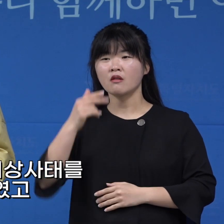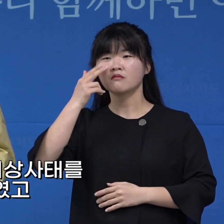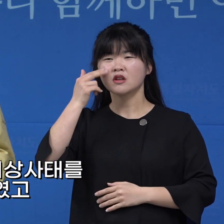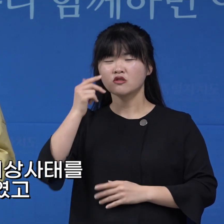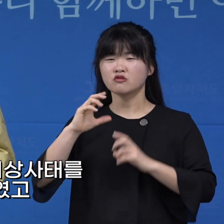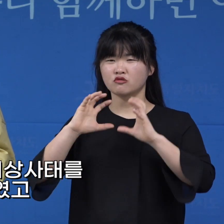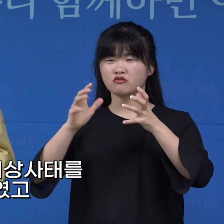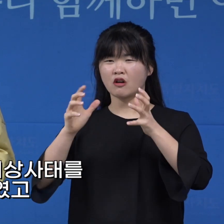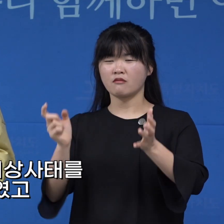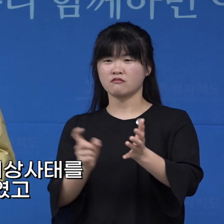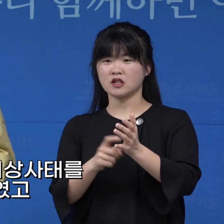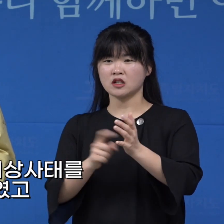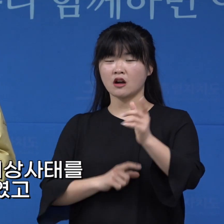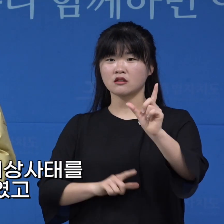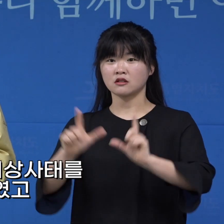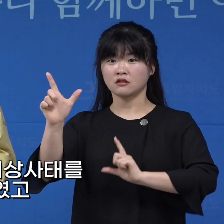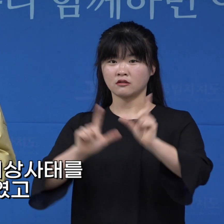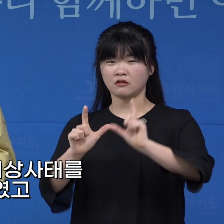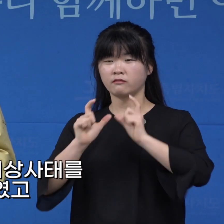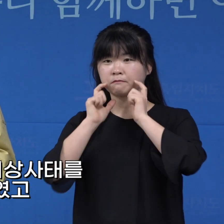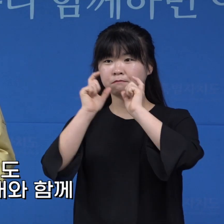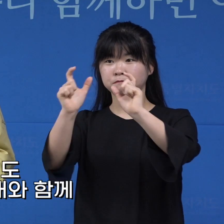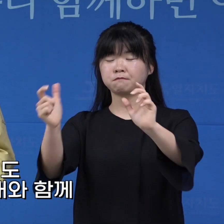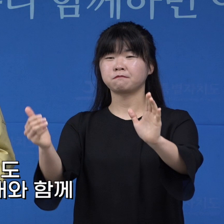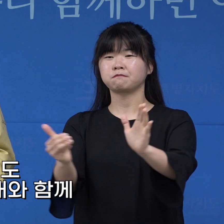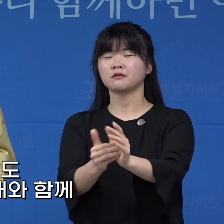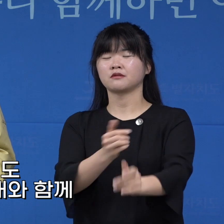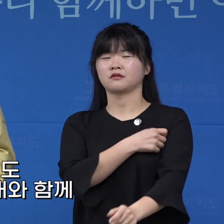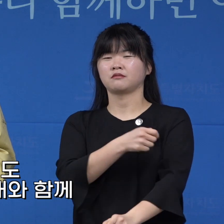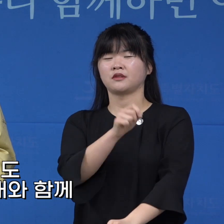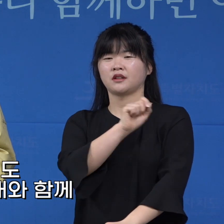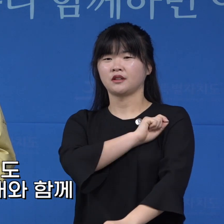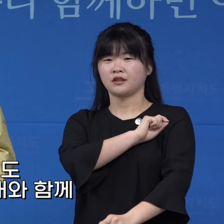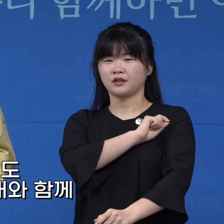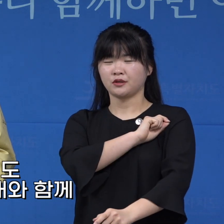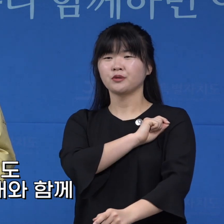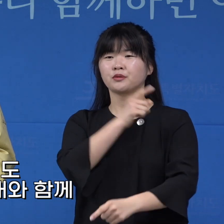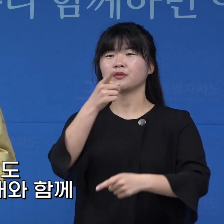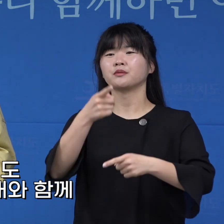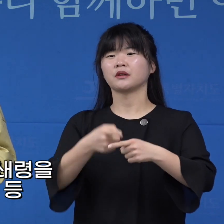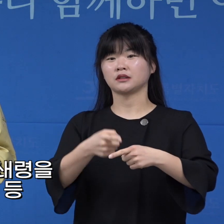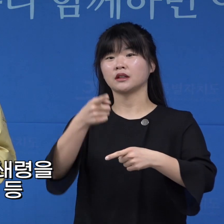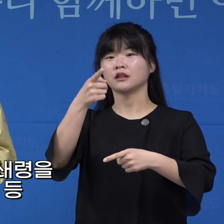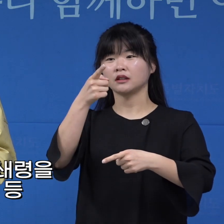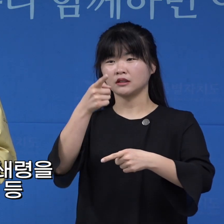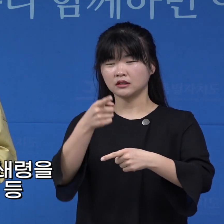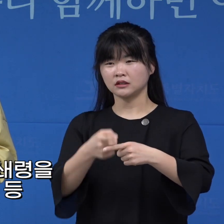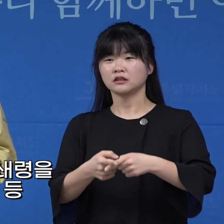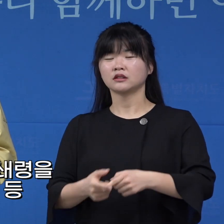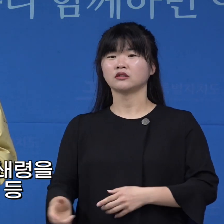미국은 국가 비상사태를 선포하였고 스페인도 국가 비상사태와 함께